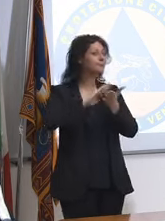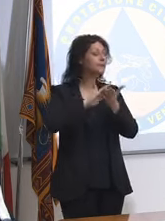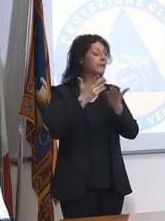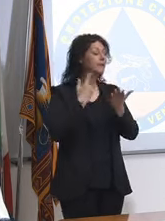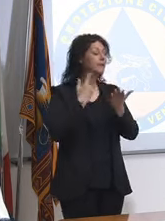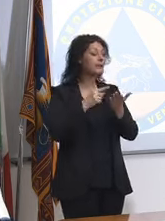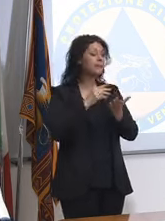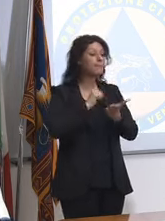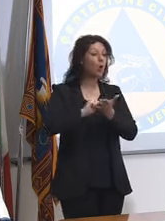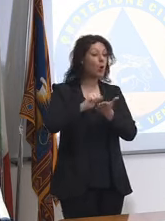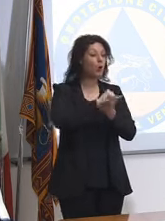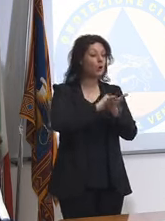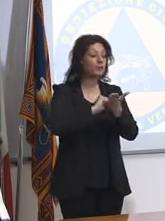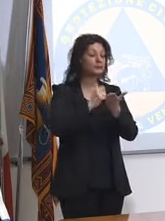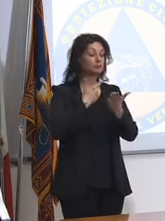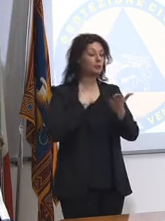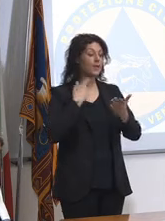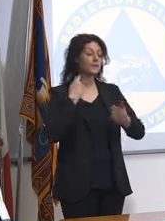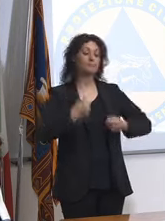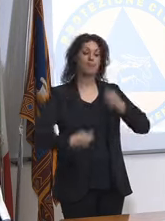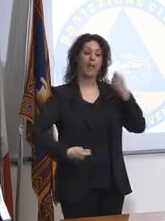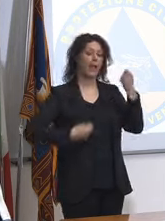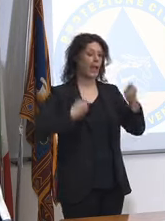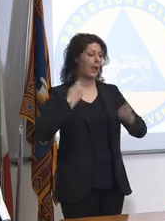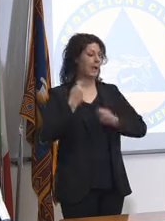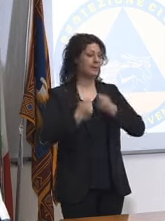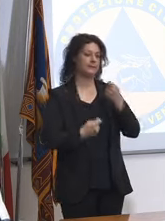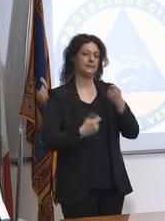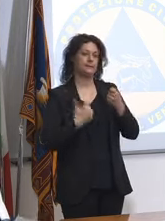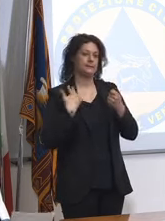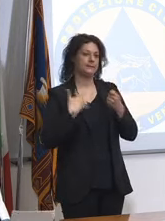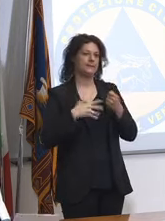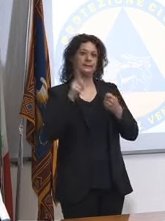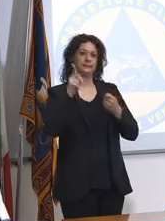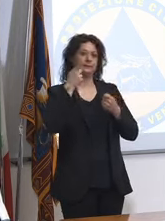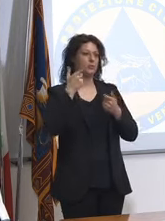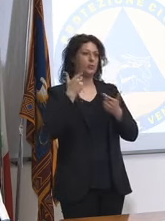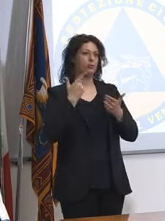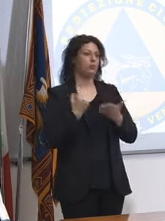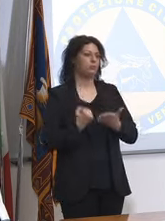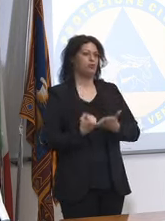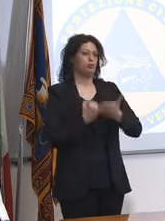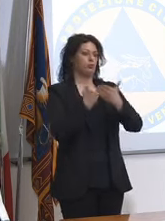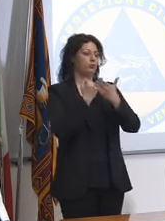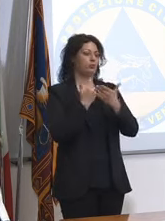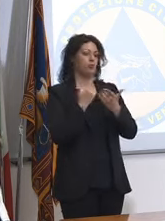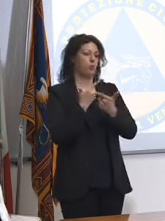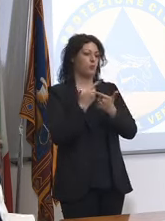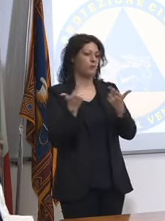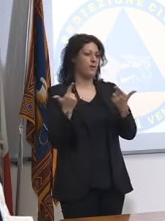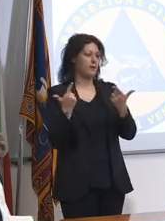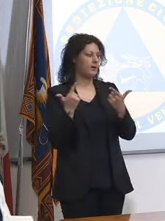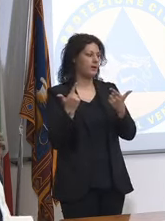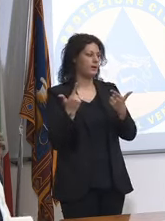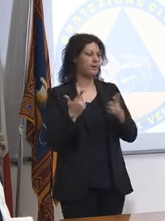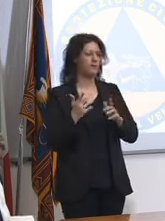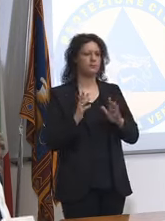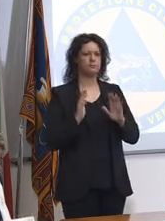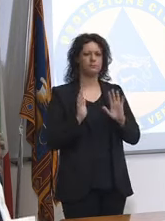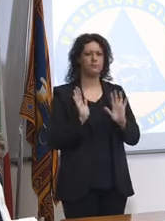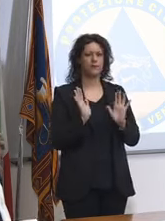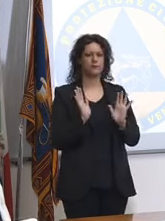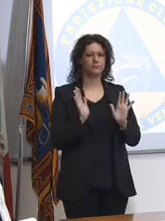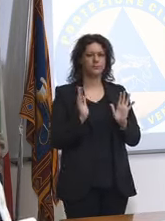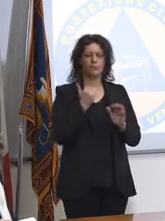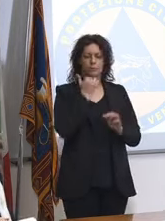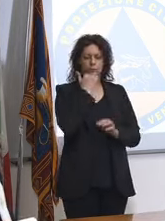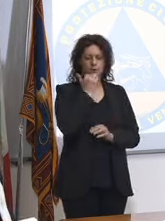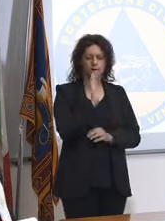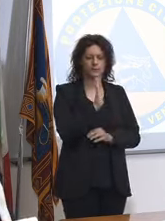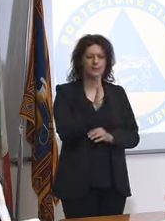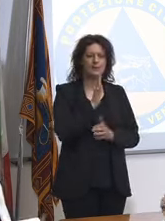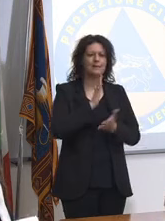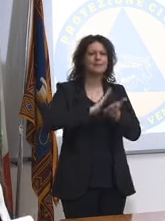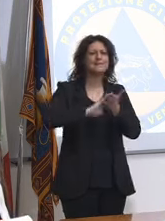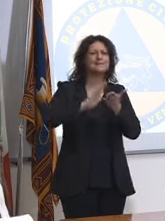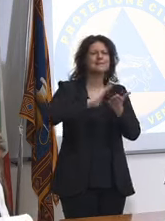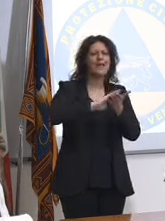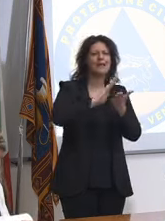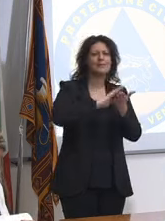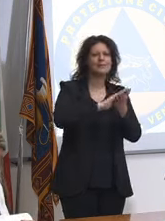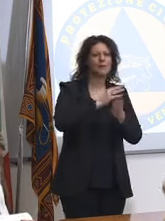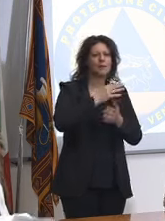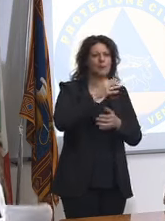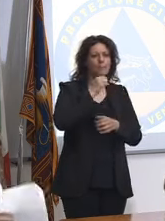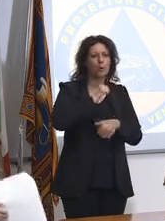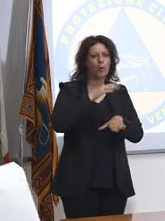costi insostenibili per loro. Che? Ma guardate, sì, la sanificazione, cioè, si può fare con